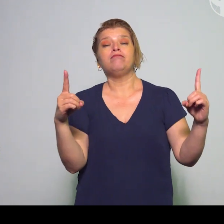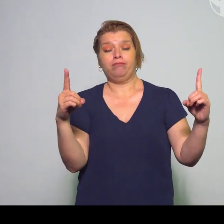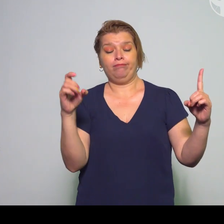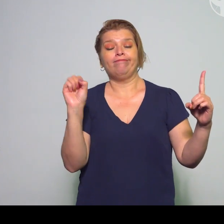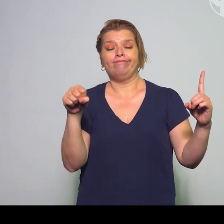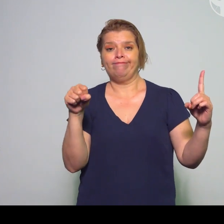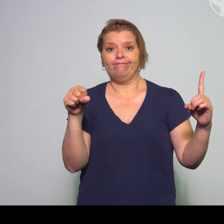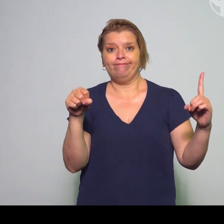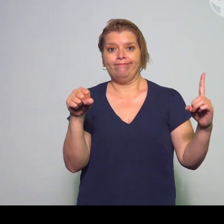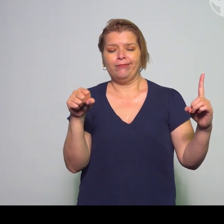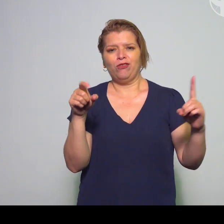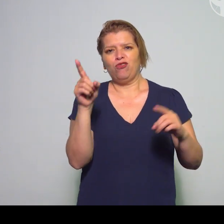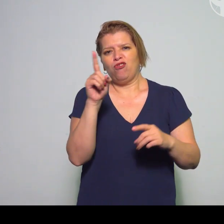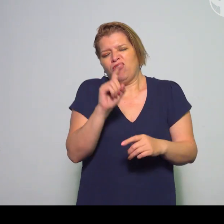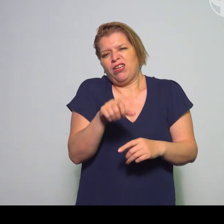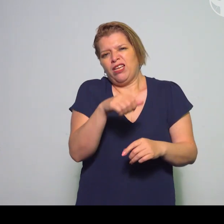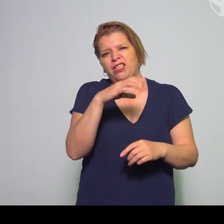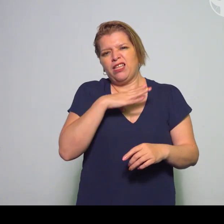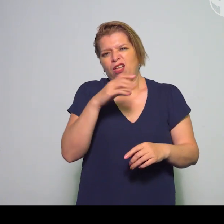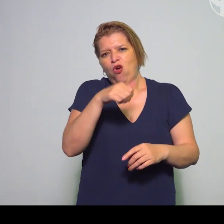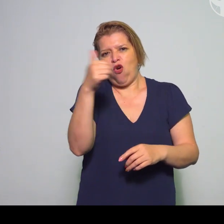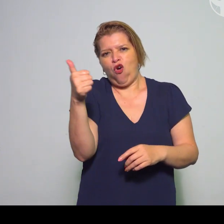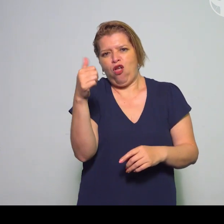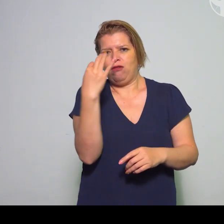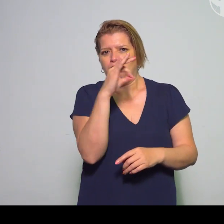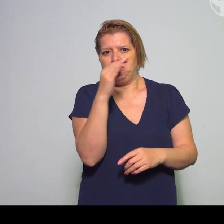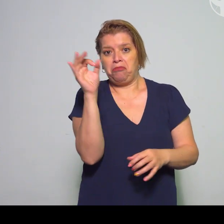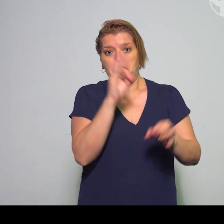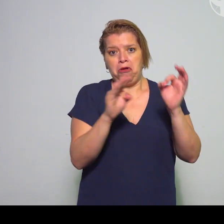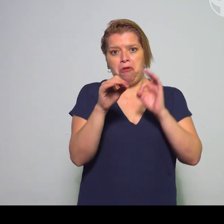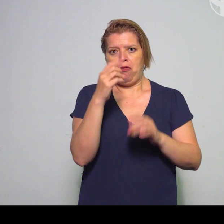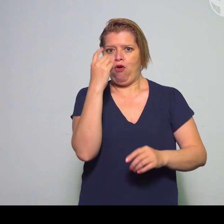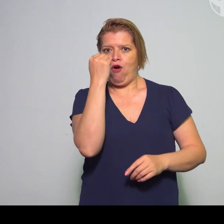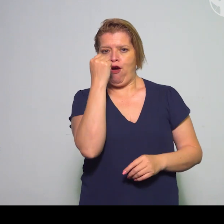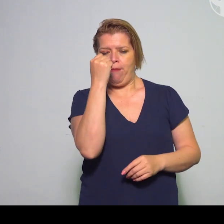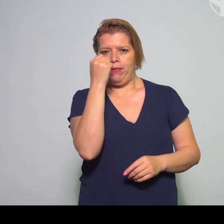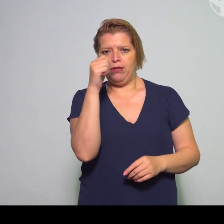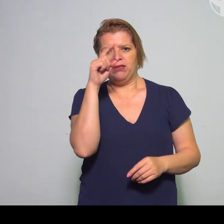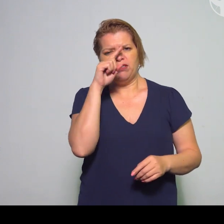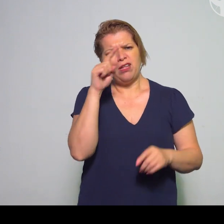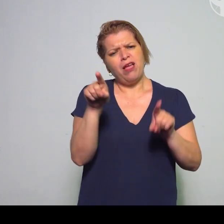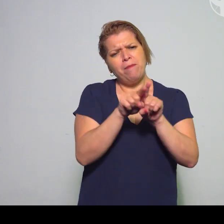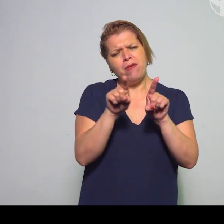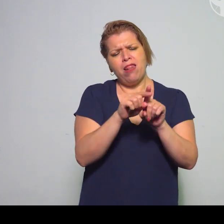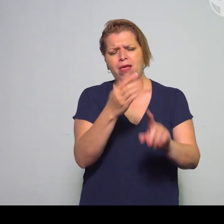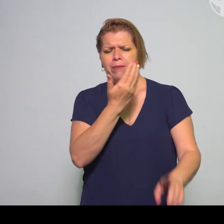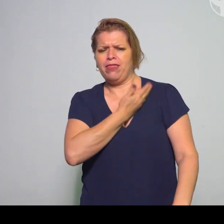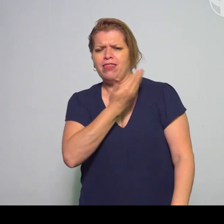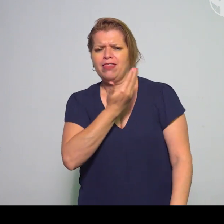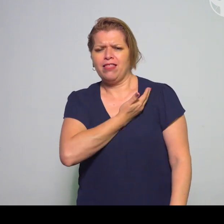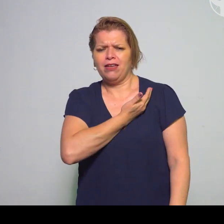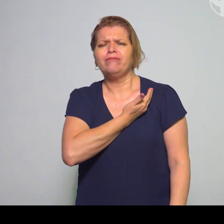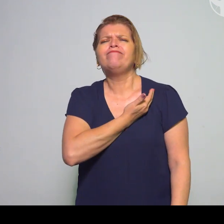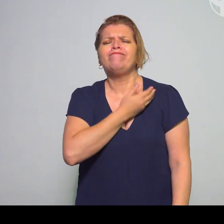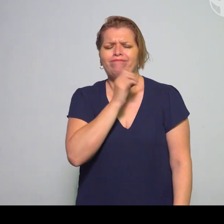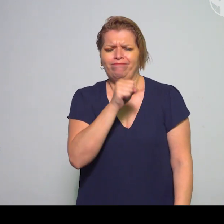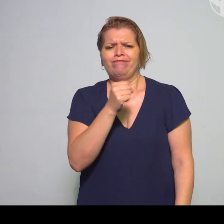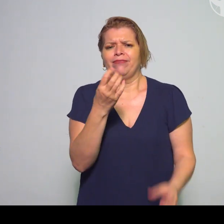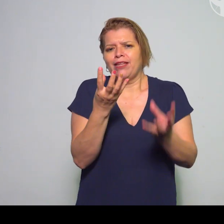decir del divorcio o de la infidelidad? También podemos hablar de la